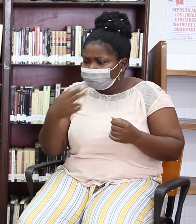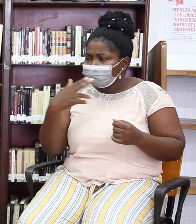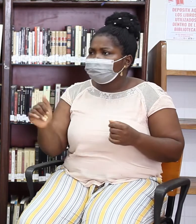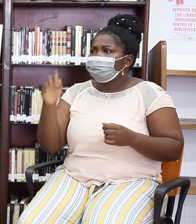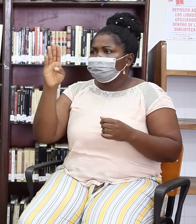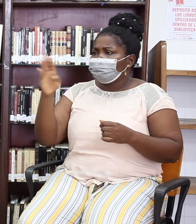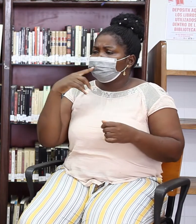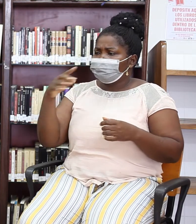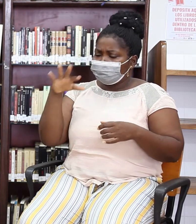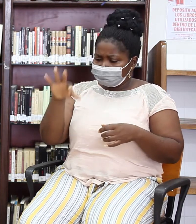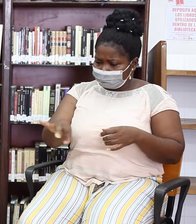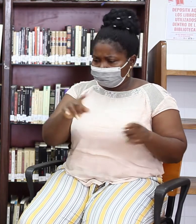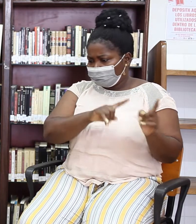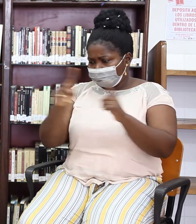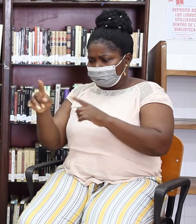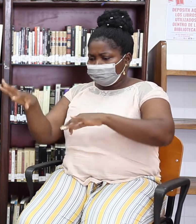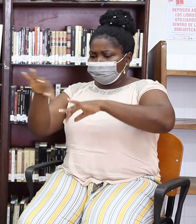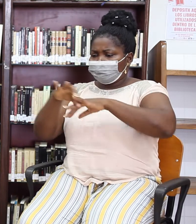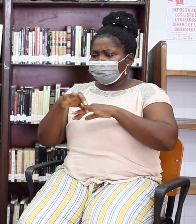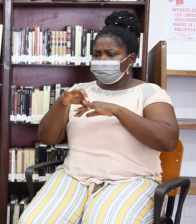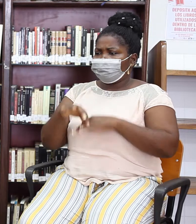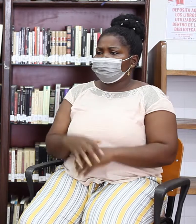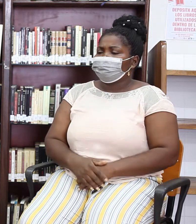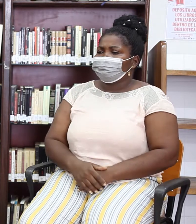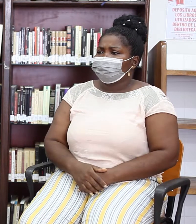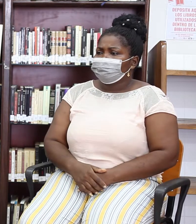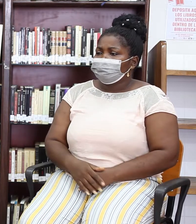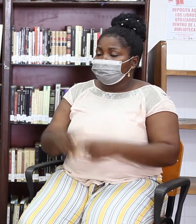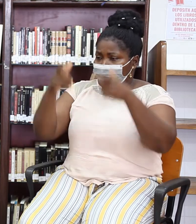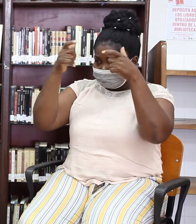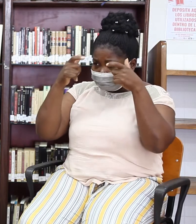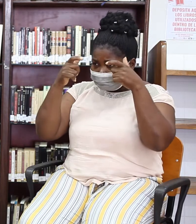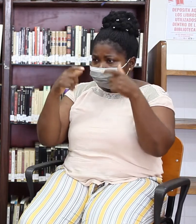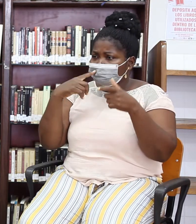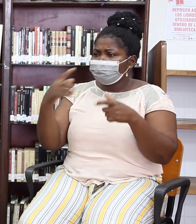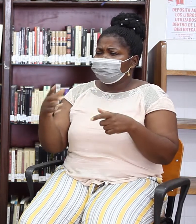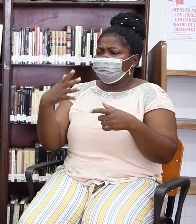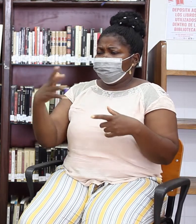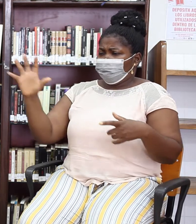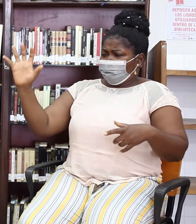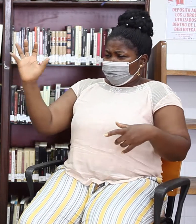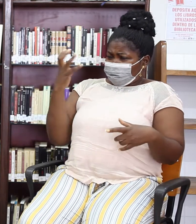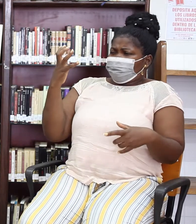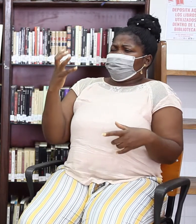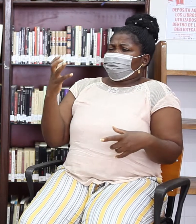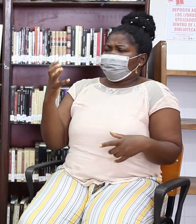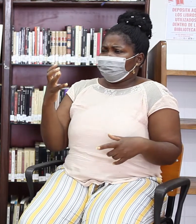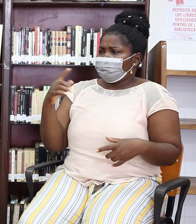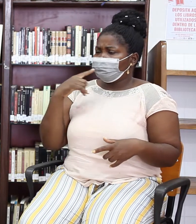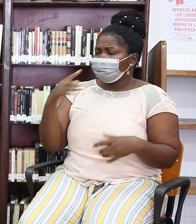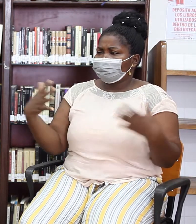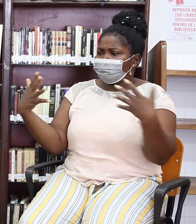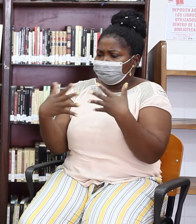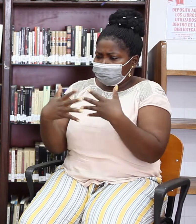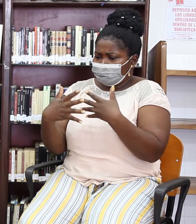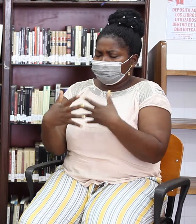tenido el atrevimiento de llevarse el anillo. El rey montó en cólera y también sintió